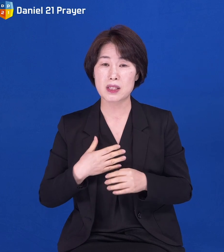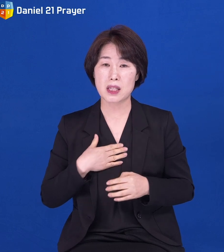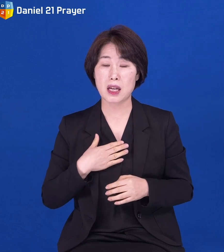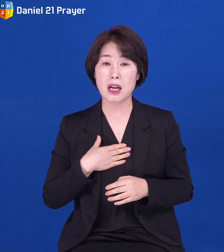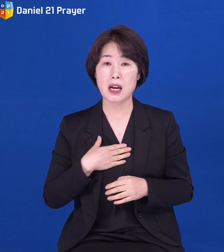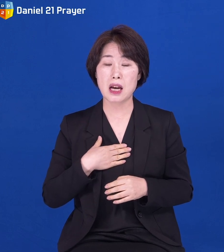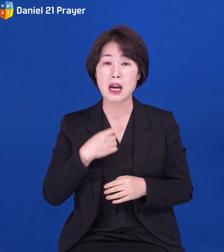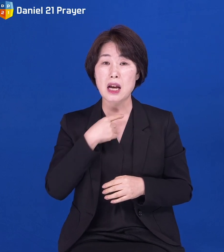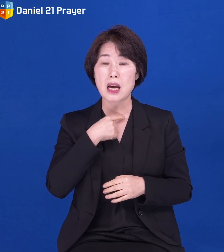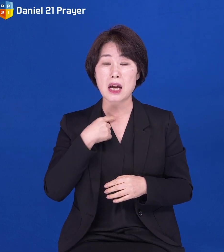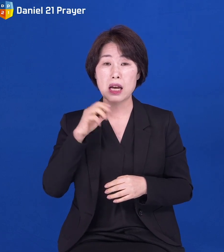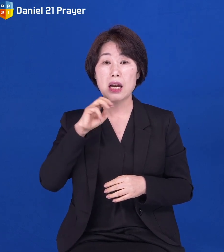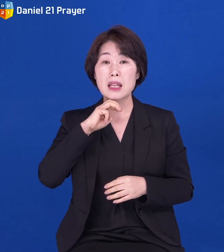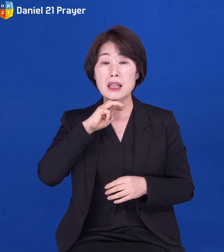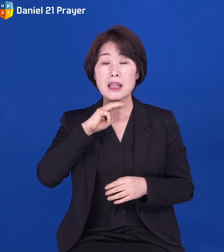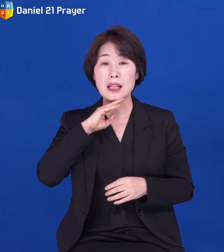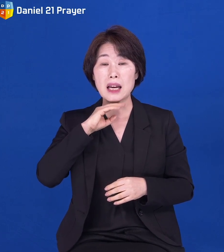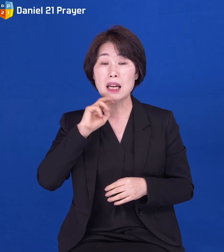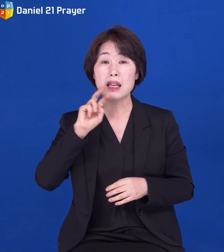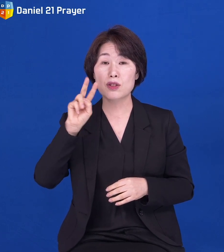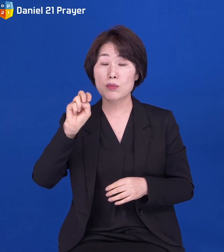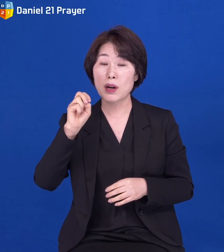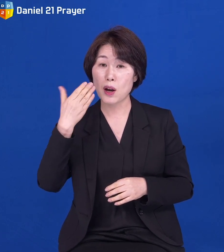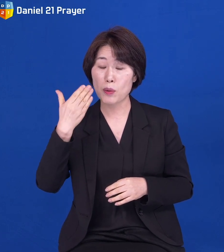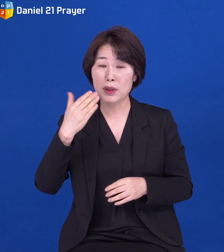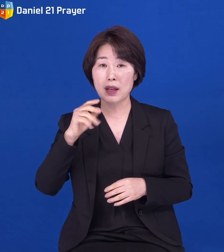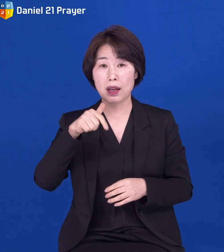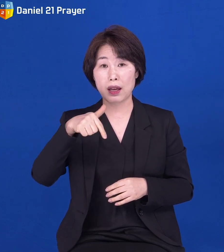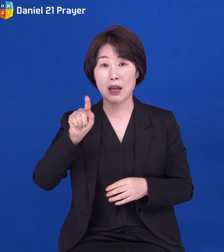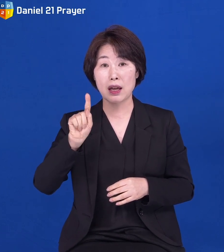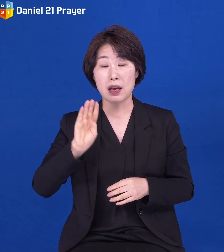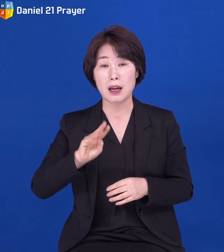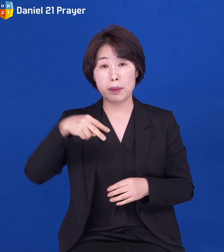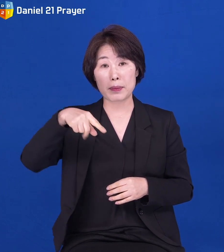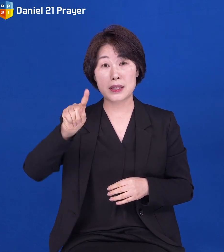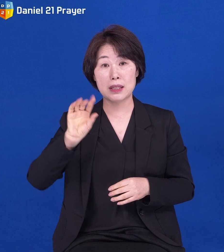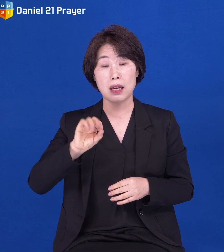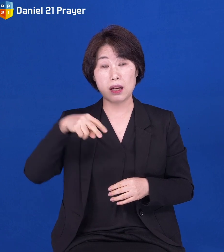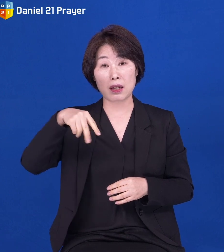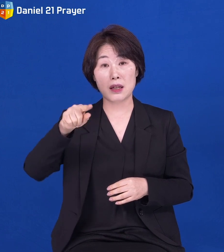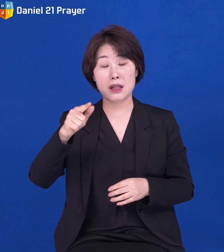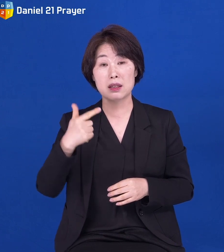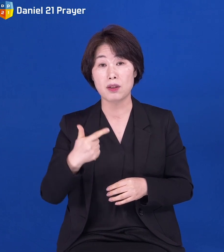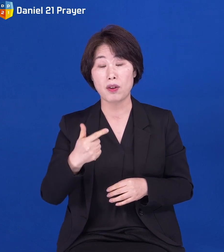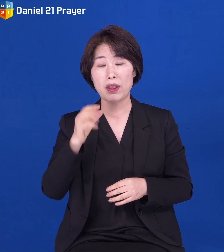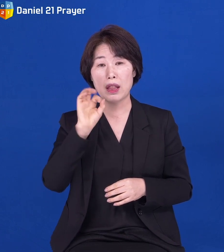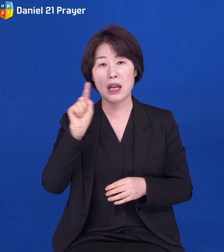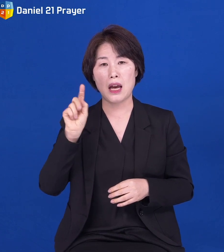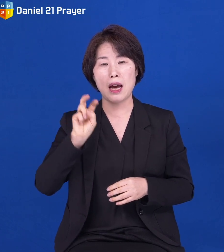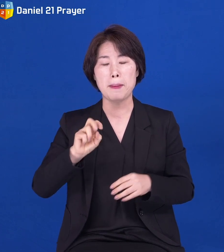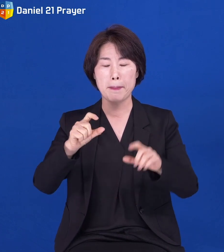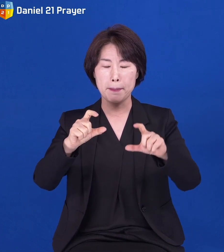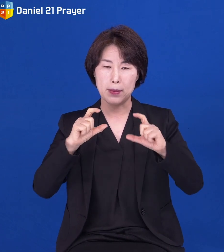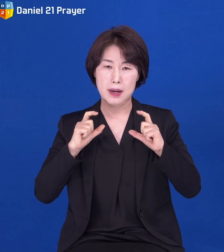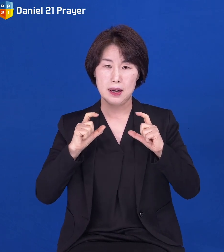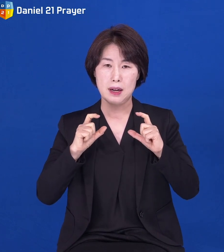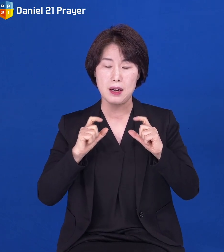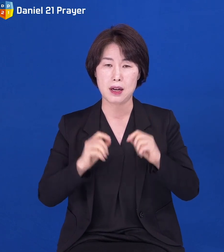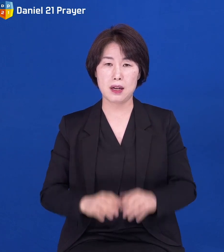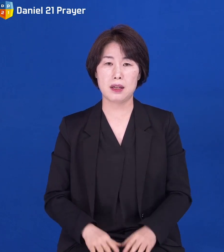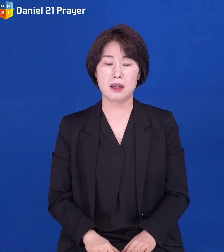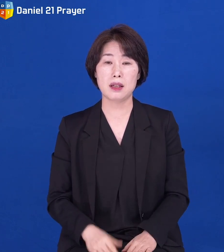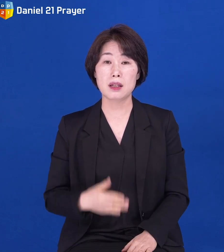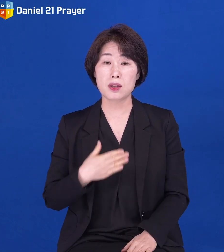갑상선 암, 29살 때죠. 갑상선 암에 걸리게 됐어요. 근데 그것도 아이 때문에 저는 그때 아이한테